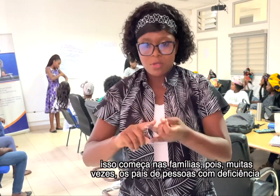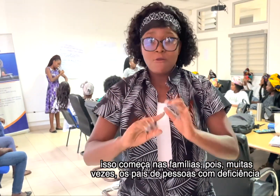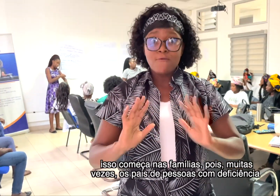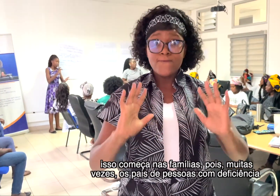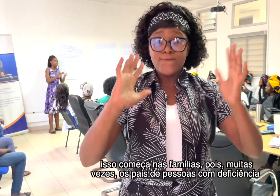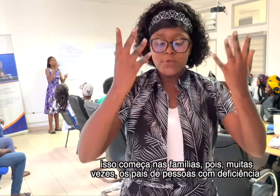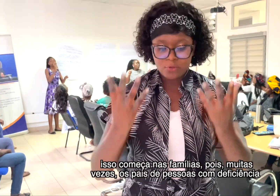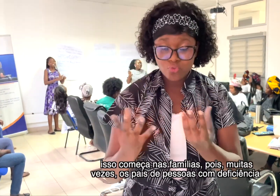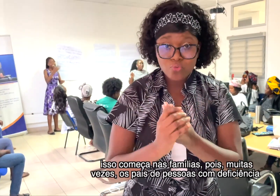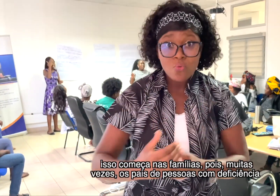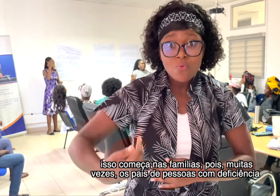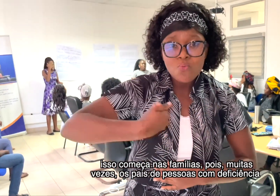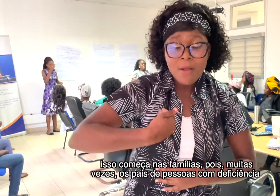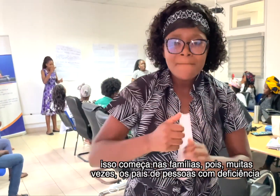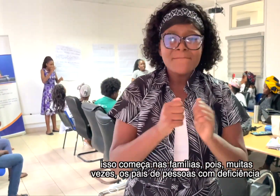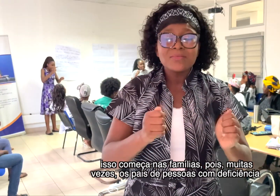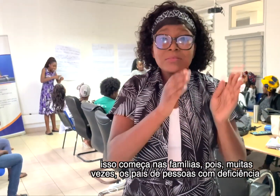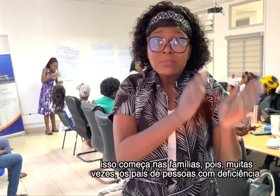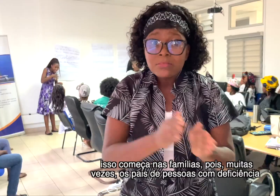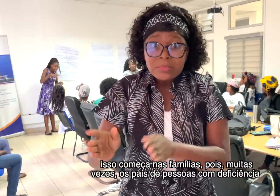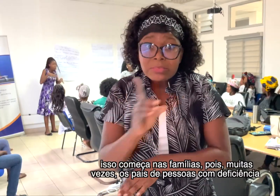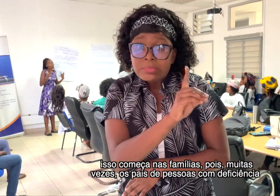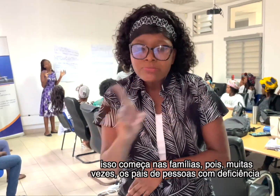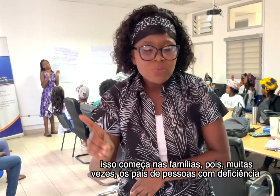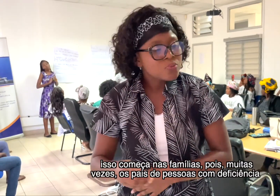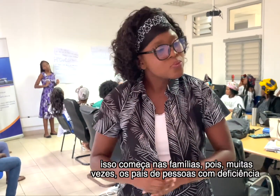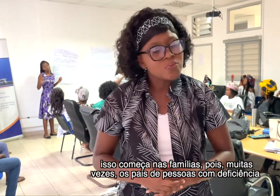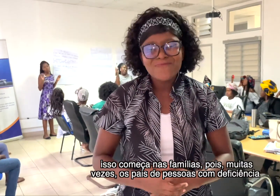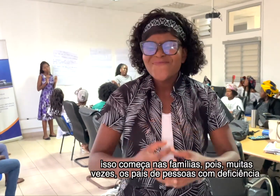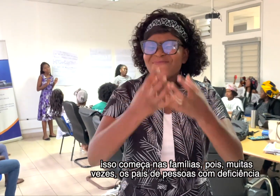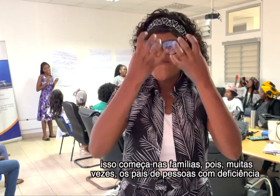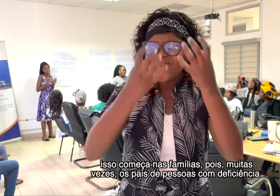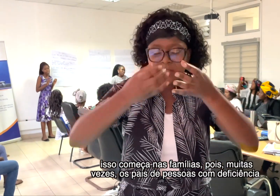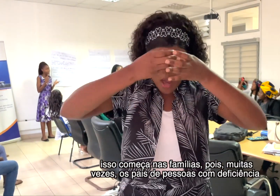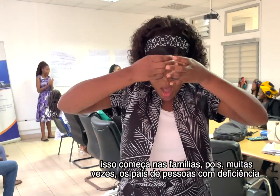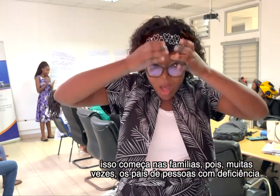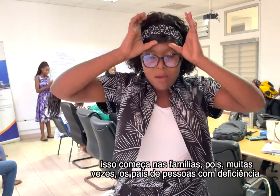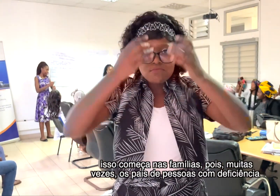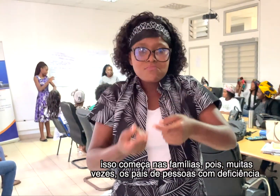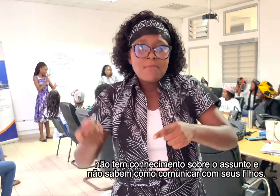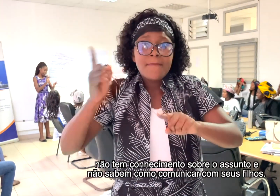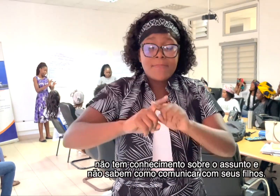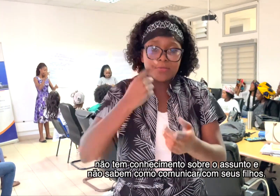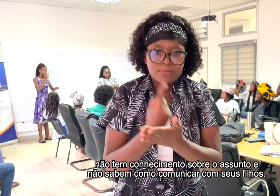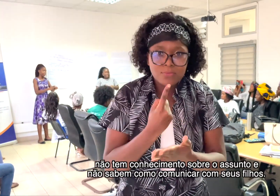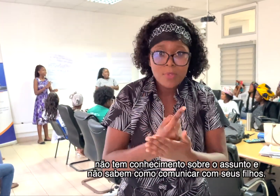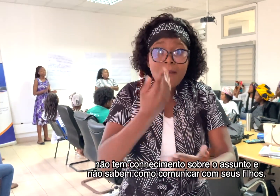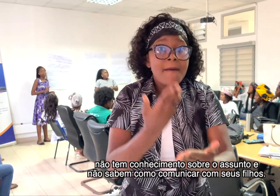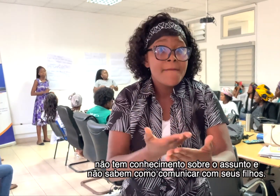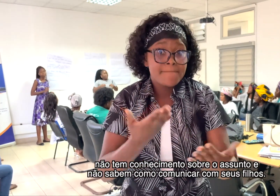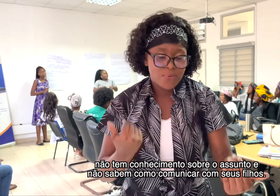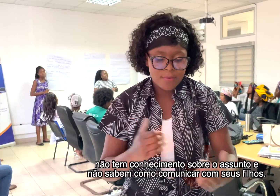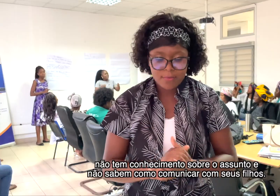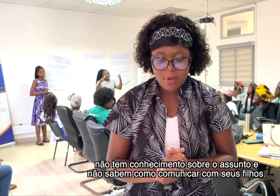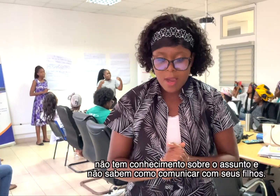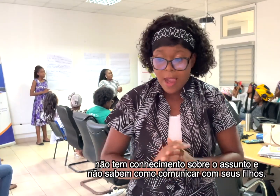E isso começa nas famílias, pois muitas vezes os pais de pessoas com deficiência não têm conhecimento sobre